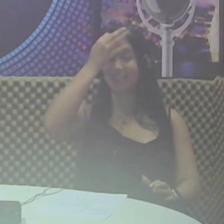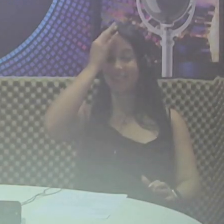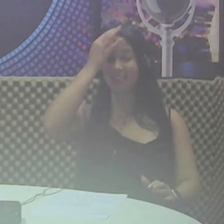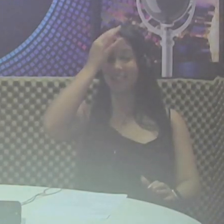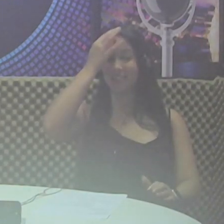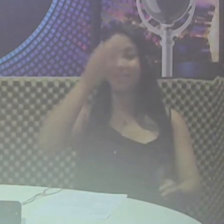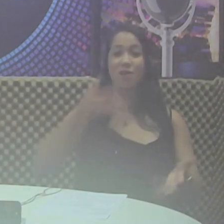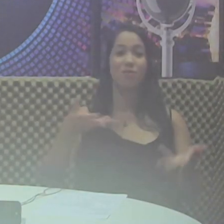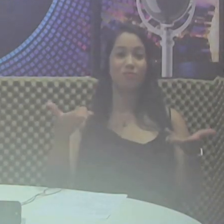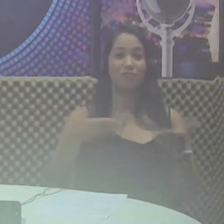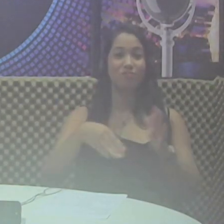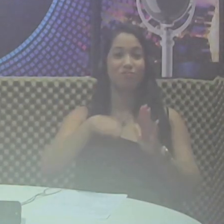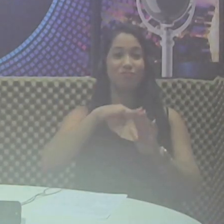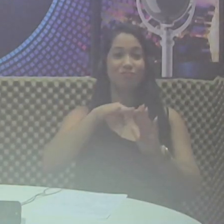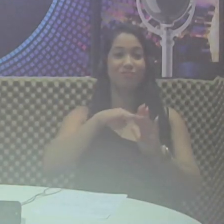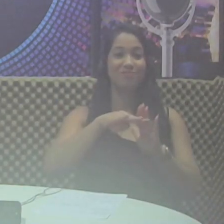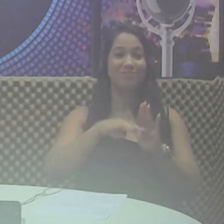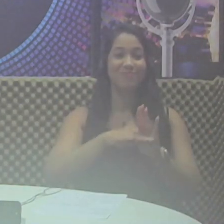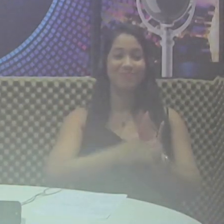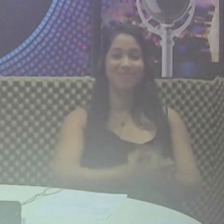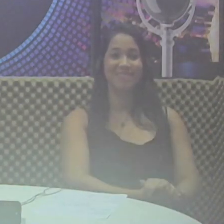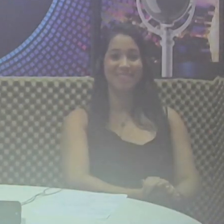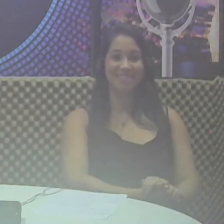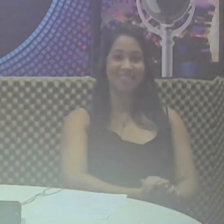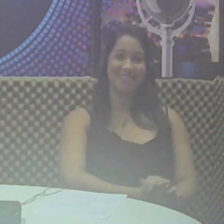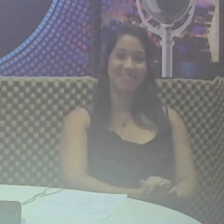começamos com os destaques da edição de hoje.